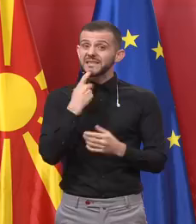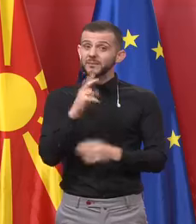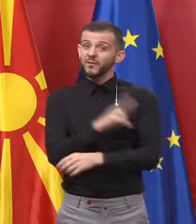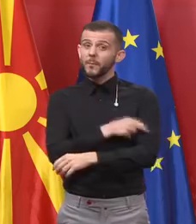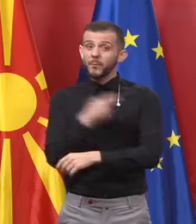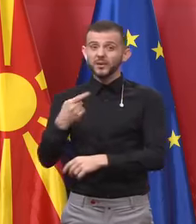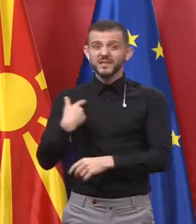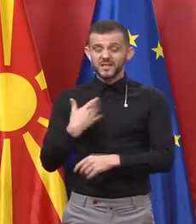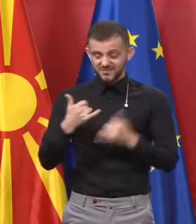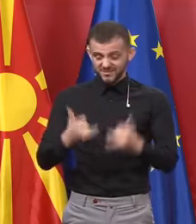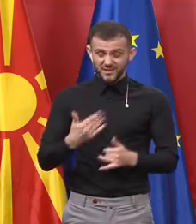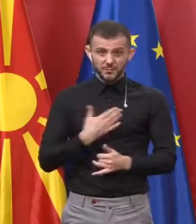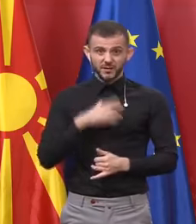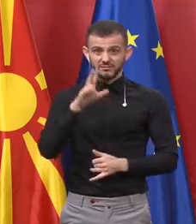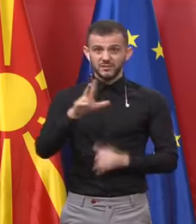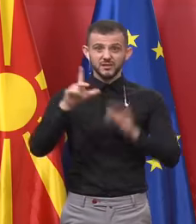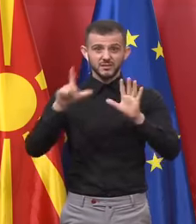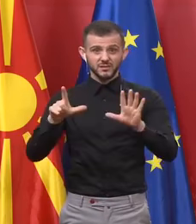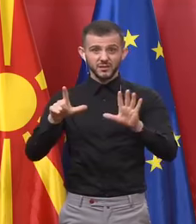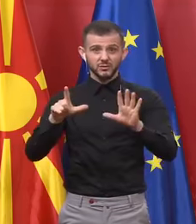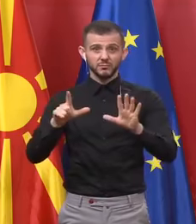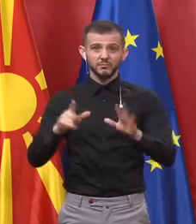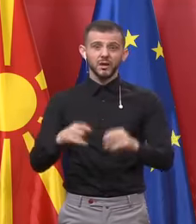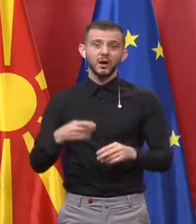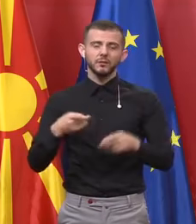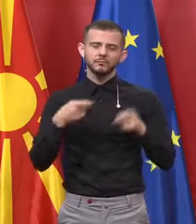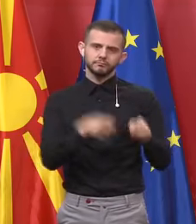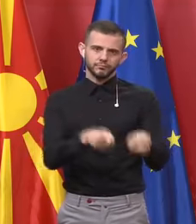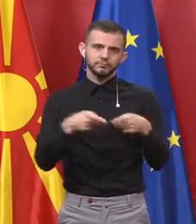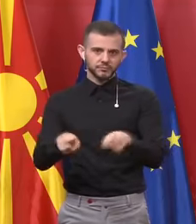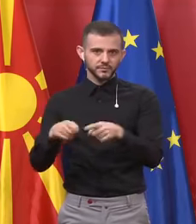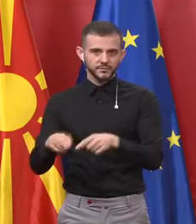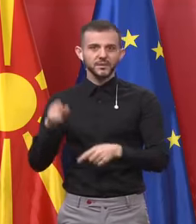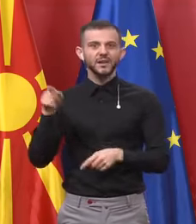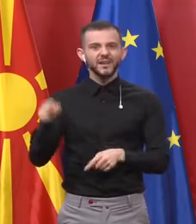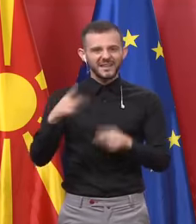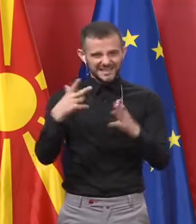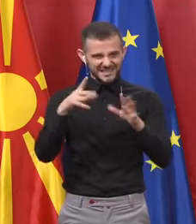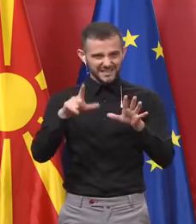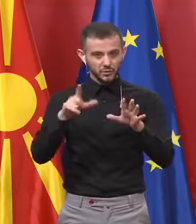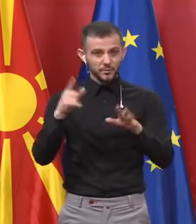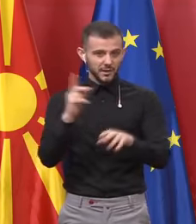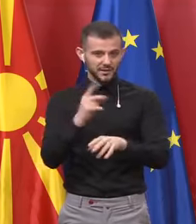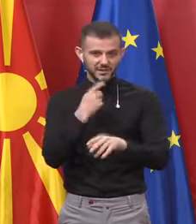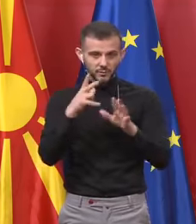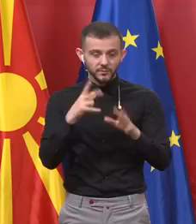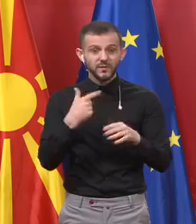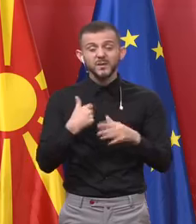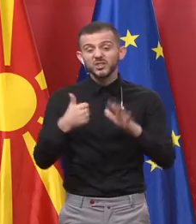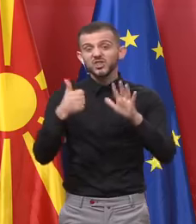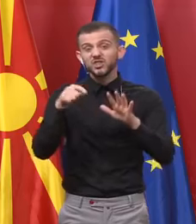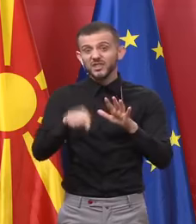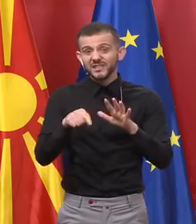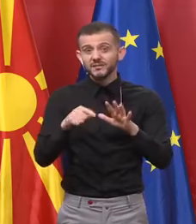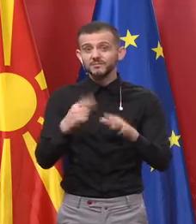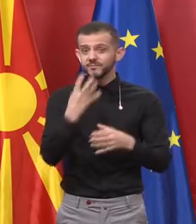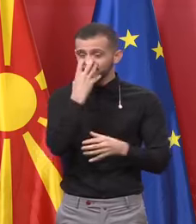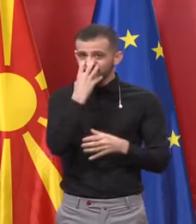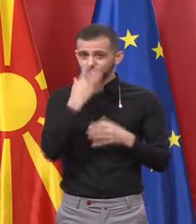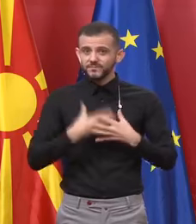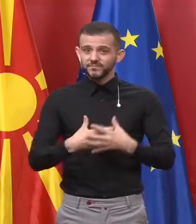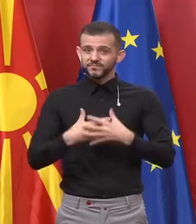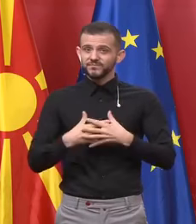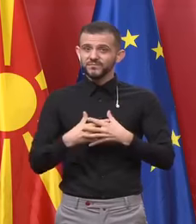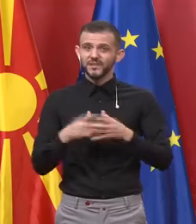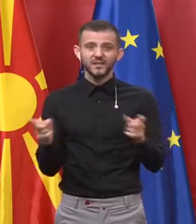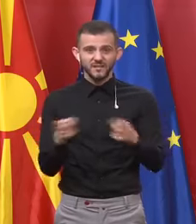денеска 31 хоспитализиран пациент, од нив на респираторна машина се 6 пациенти. Во